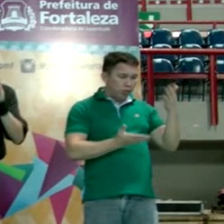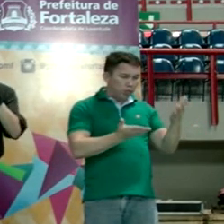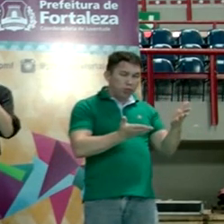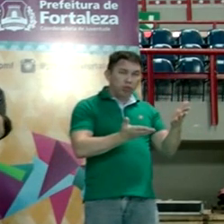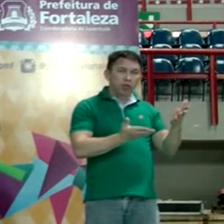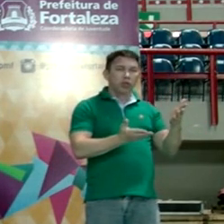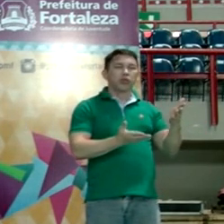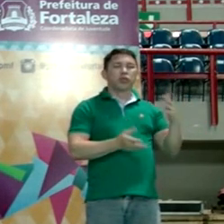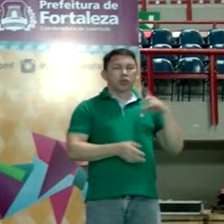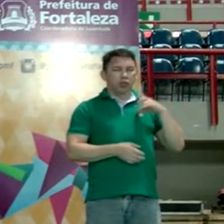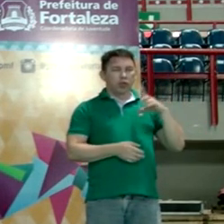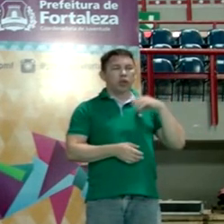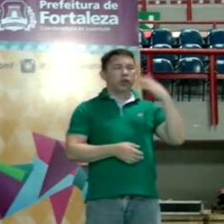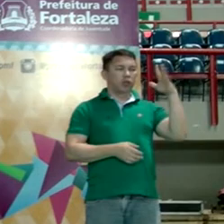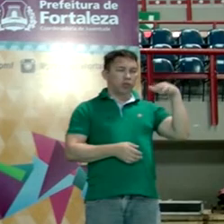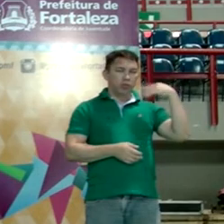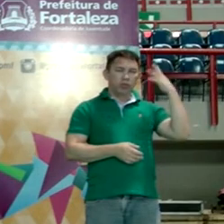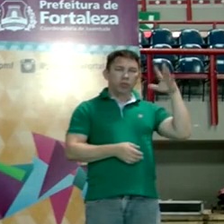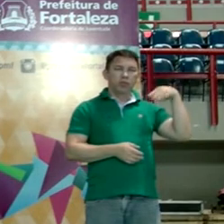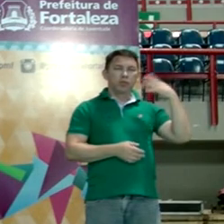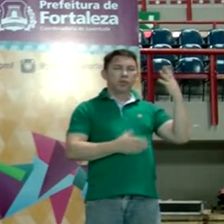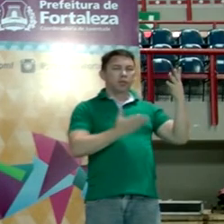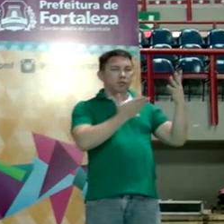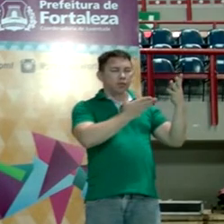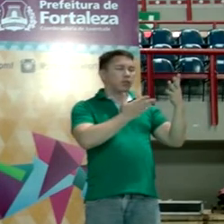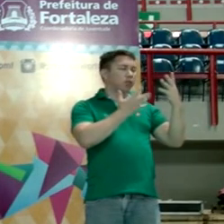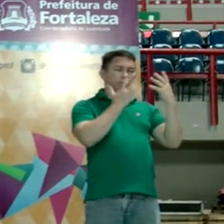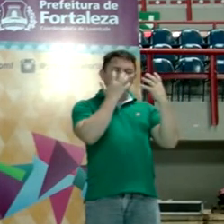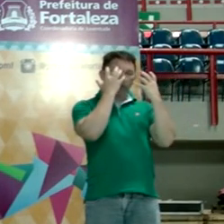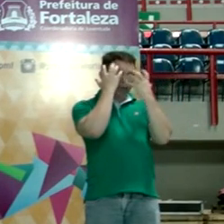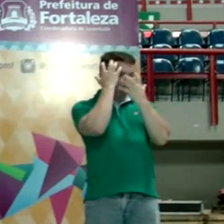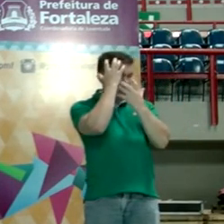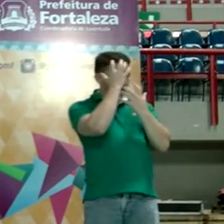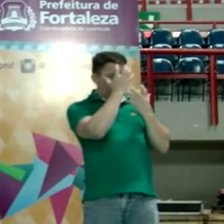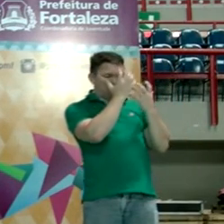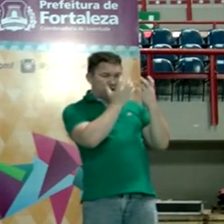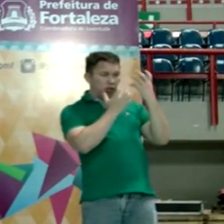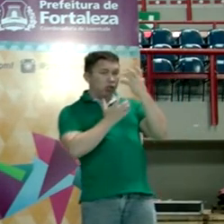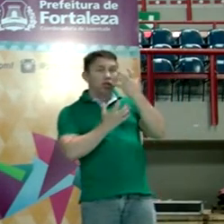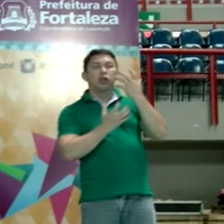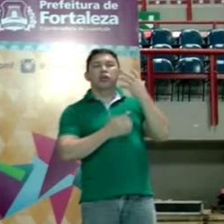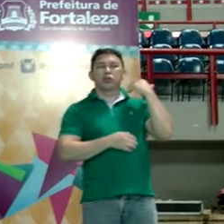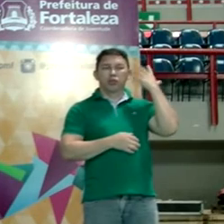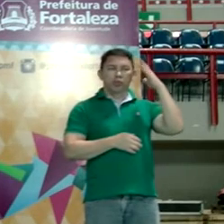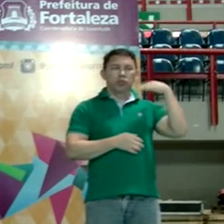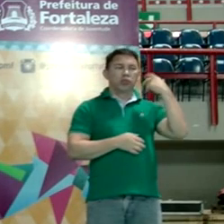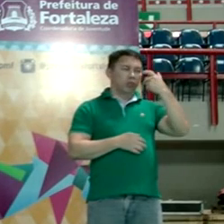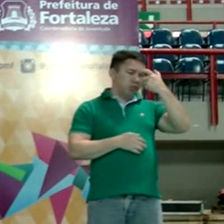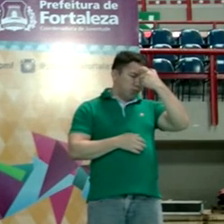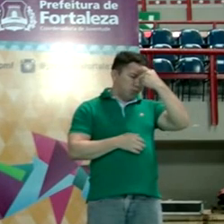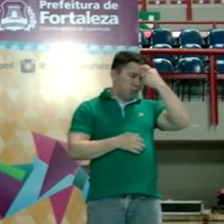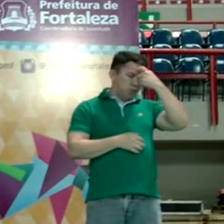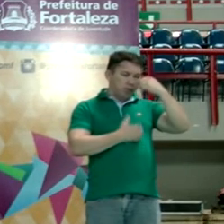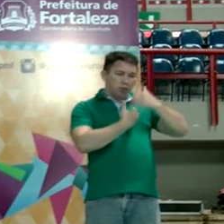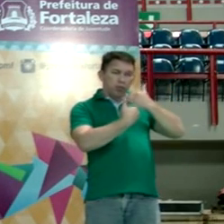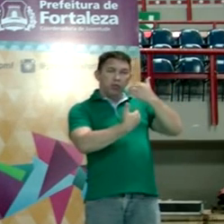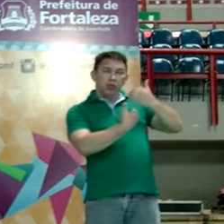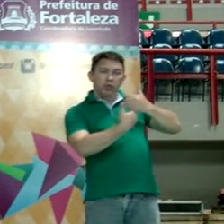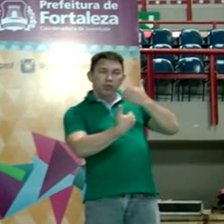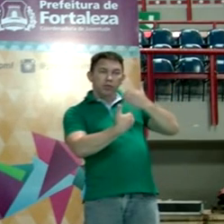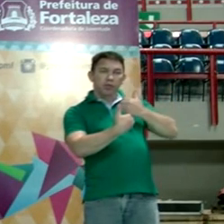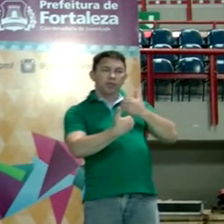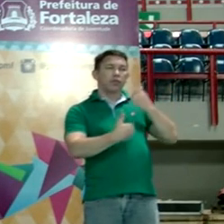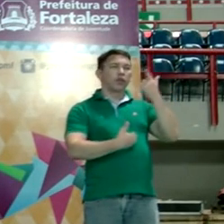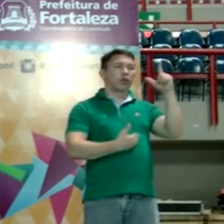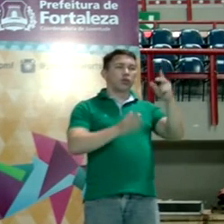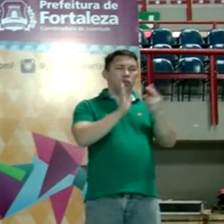música, existem músicas que são extremamente alienantes. E existem músicas que são de conscientização. Tem um